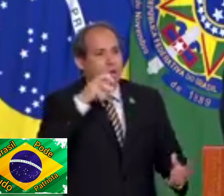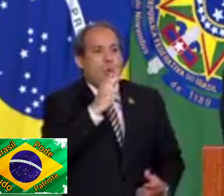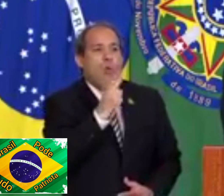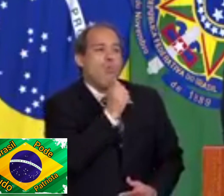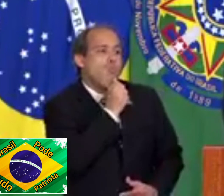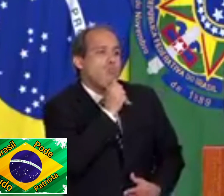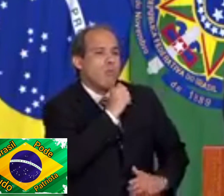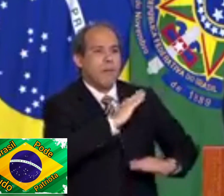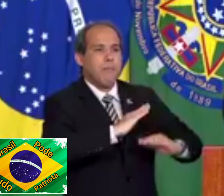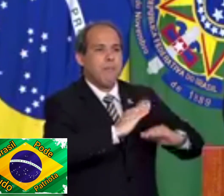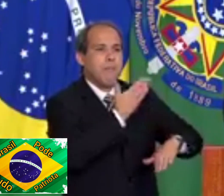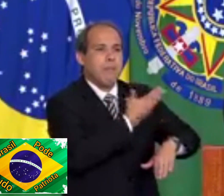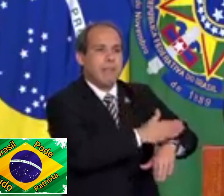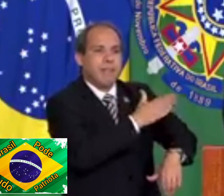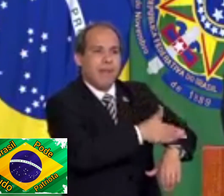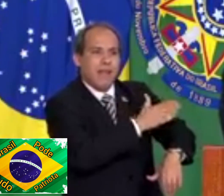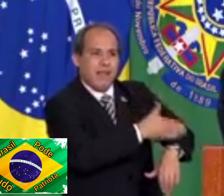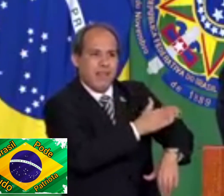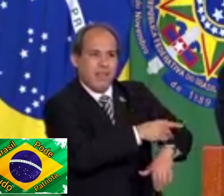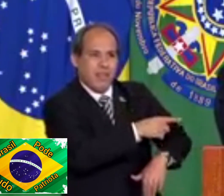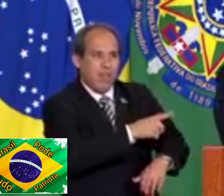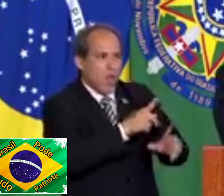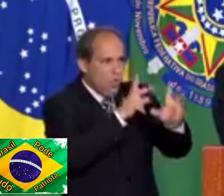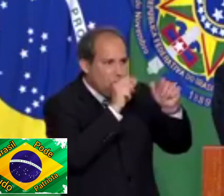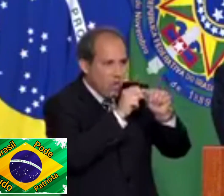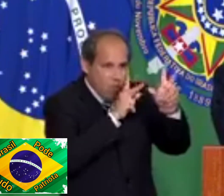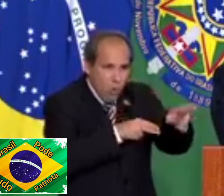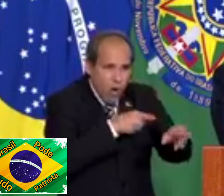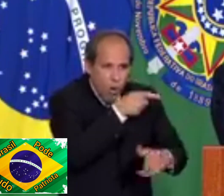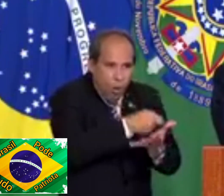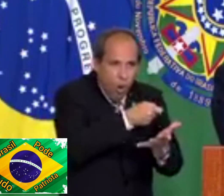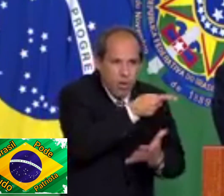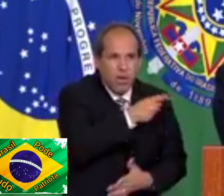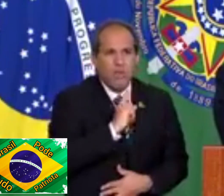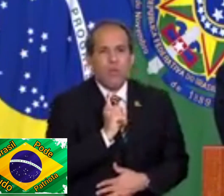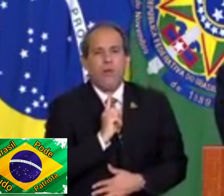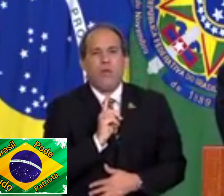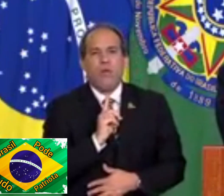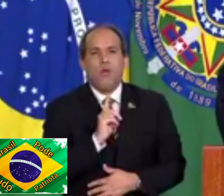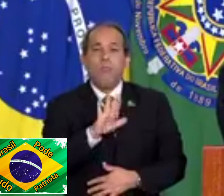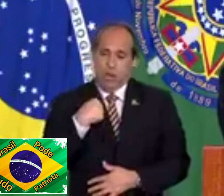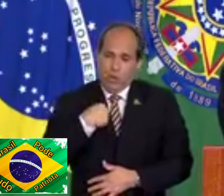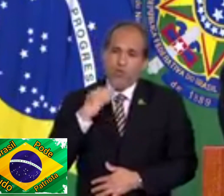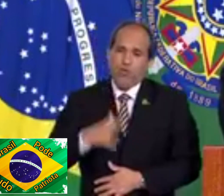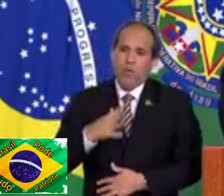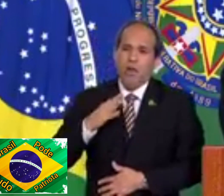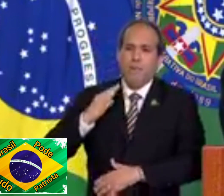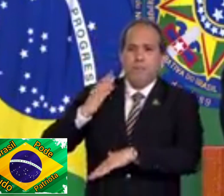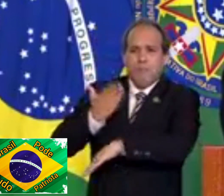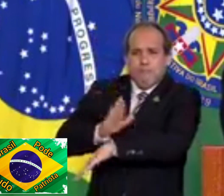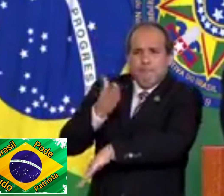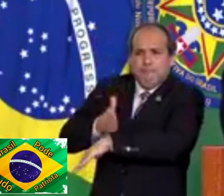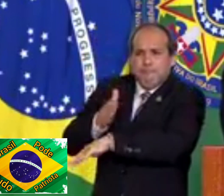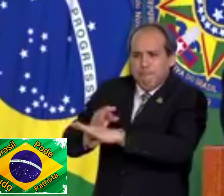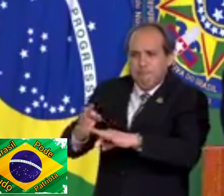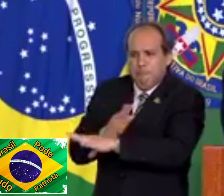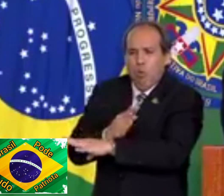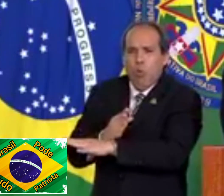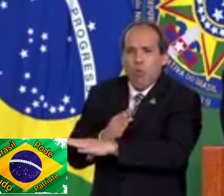preparo que eu tinha fazer o que eu fiz. Mas tive essa oportunidade. Mas senti a morte de